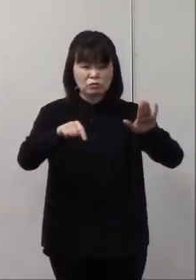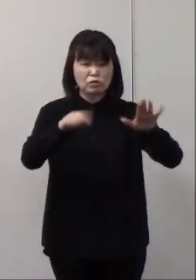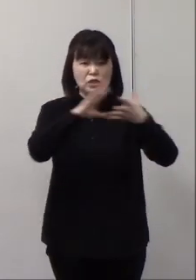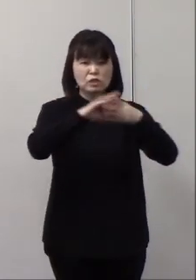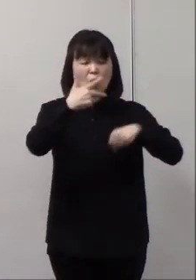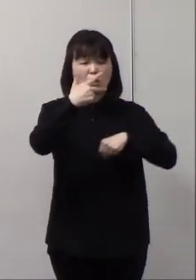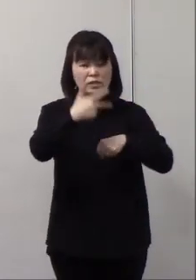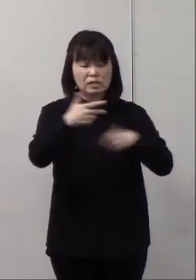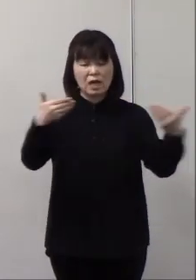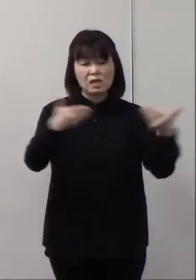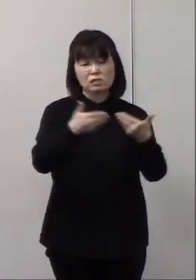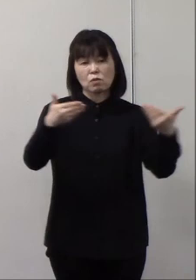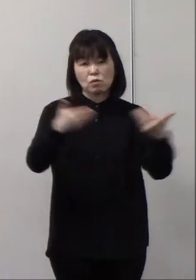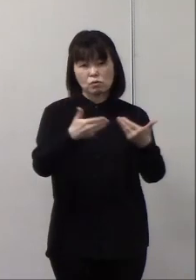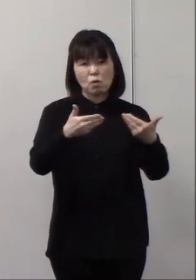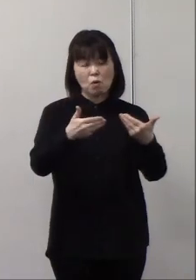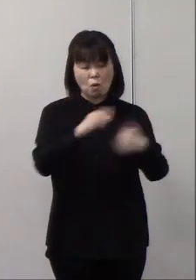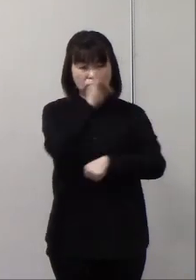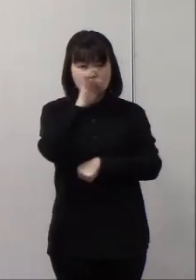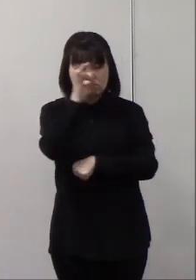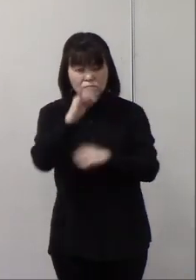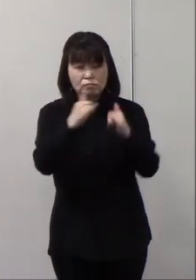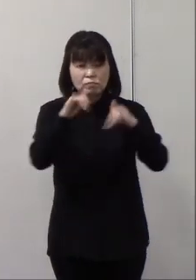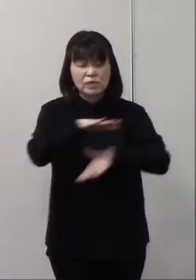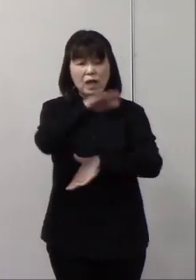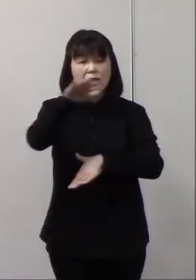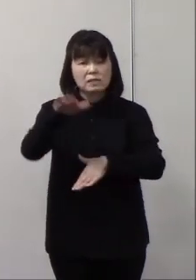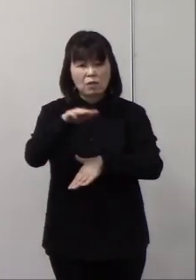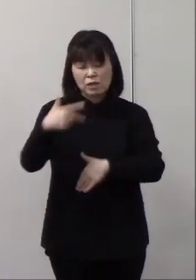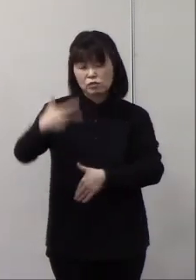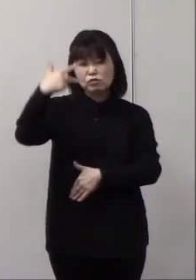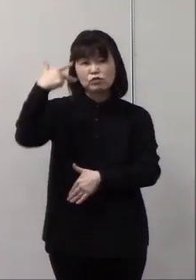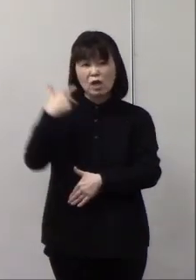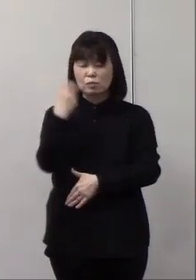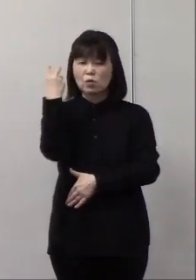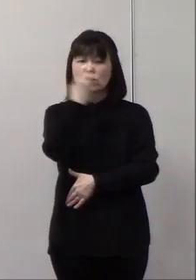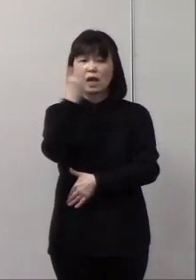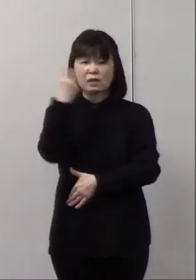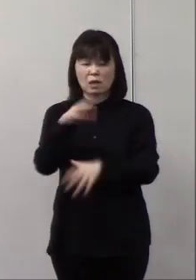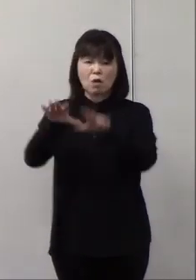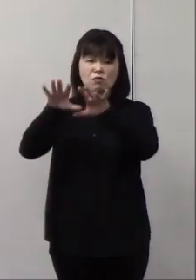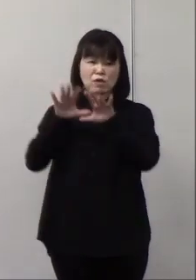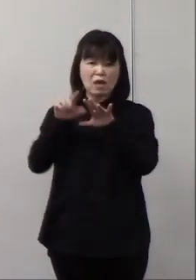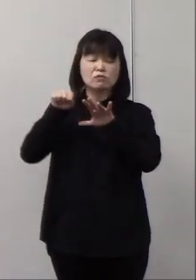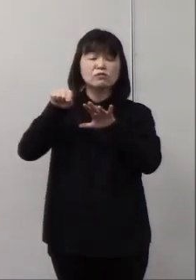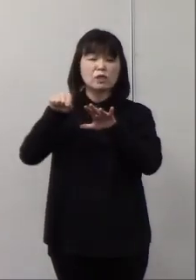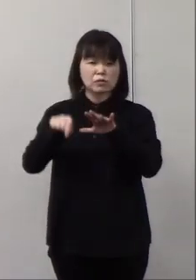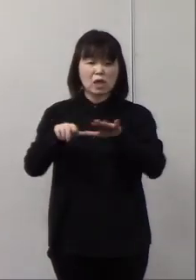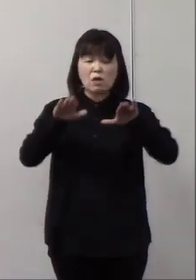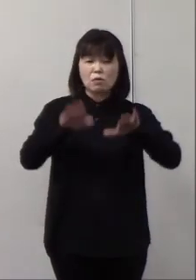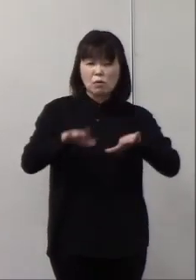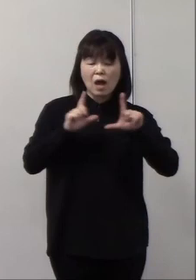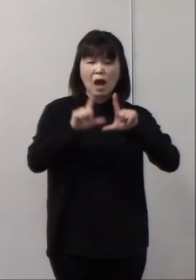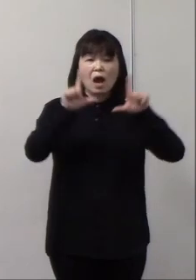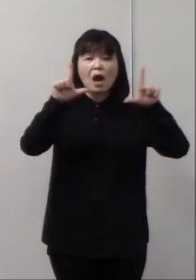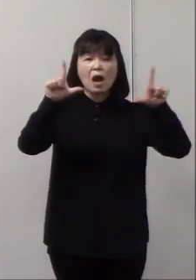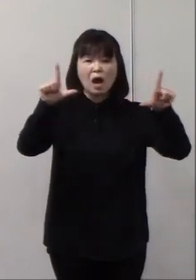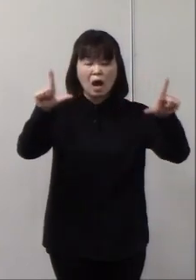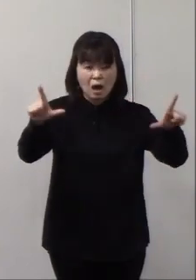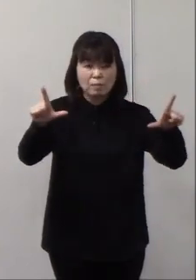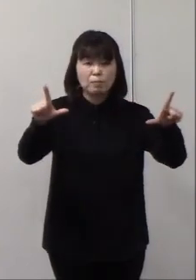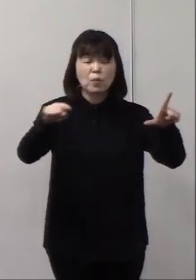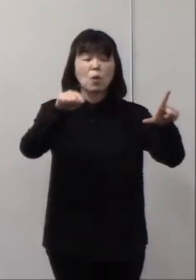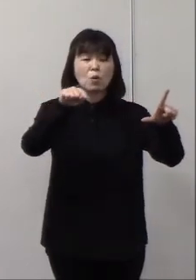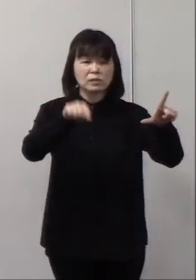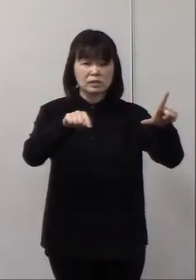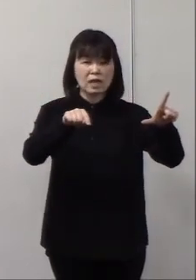には少なくとも7日前の PCR 検査が必要だということで、本日この発表をしながらですね、その周